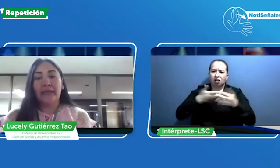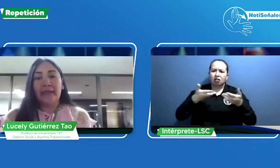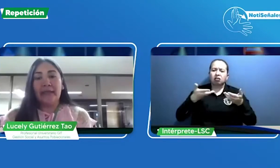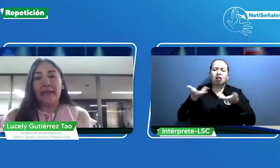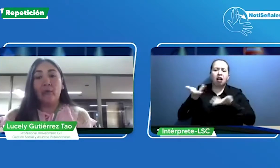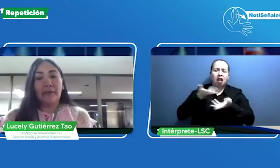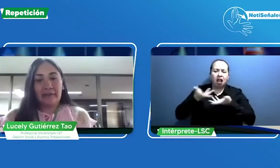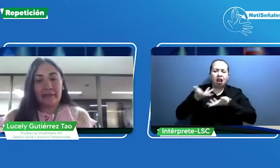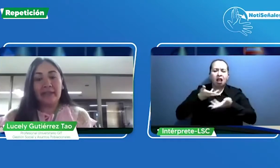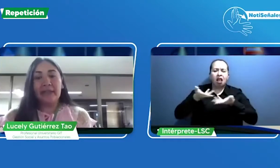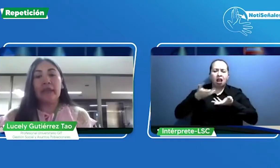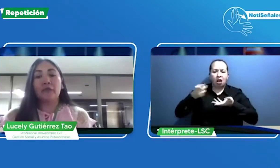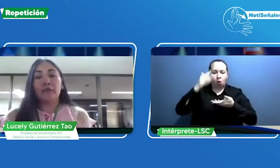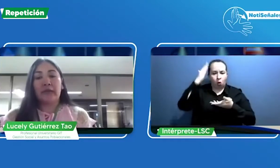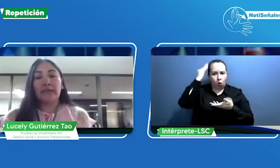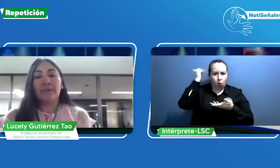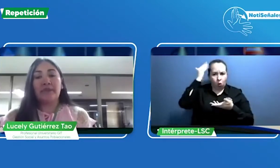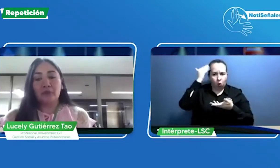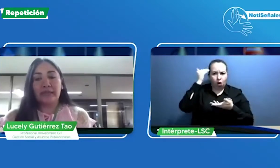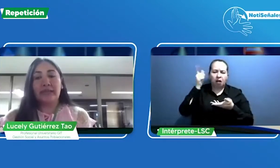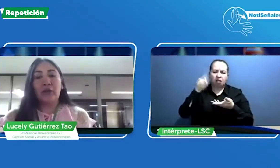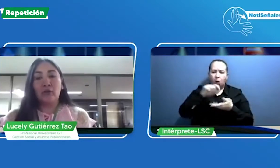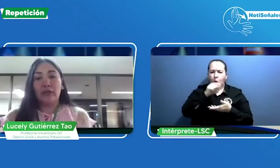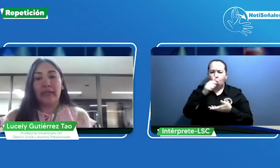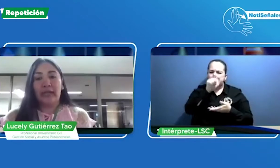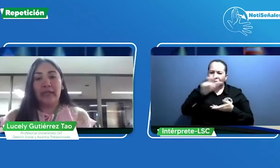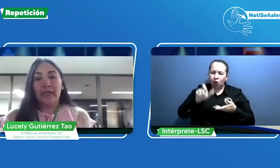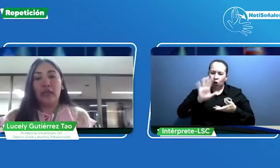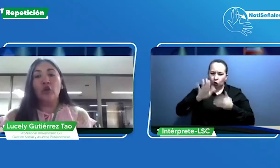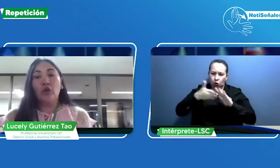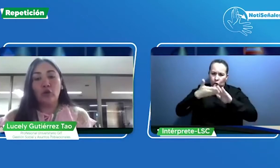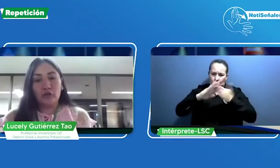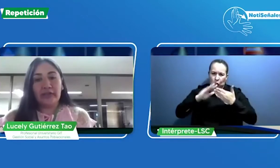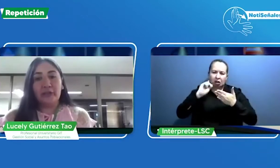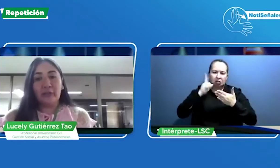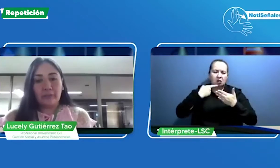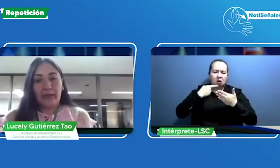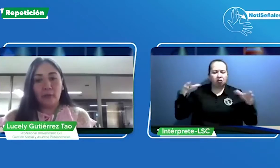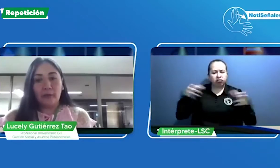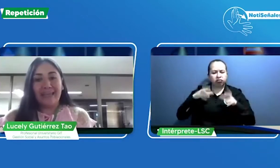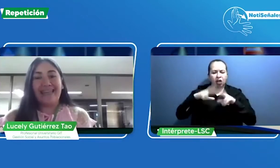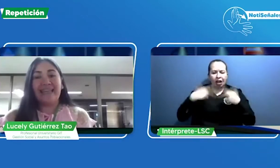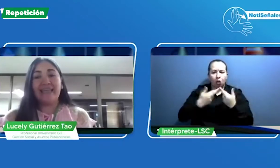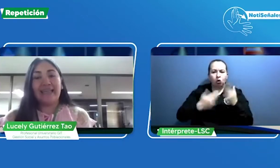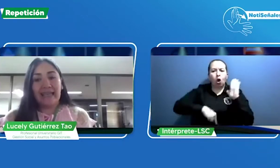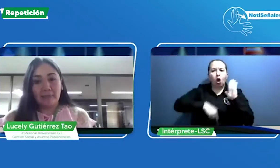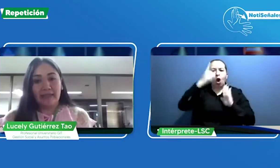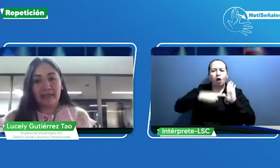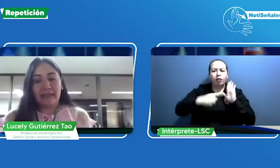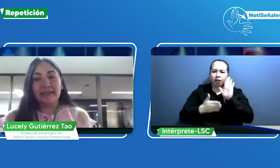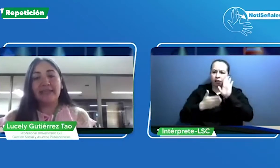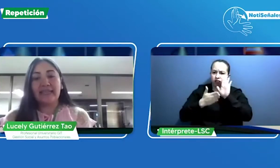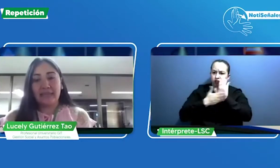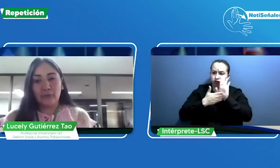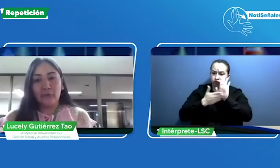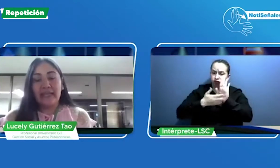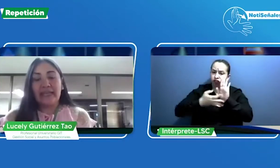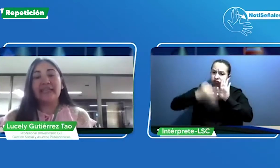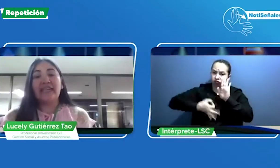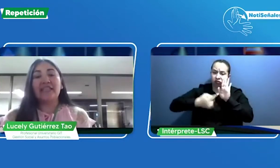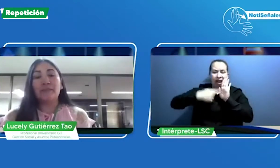Juan David y otras personas de la comunidad con contrato en mano literalmente se